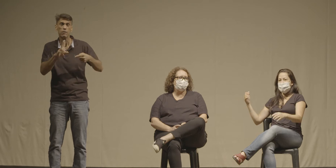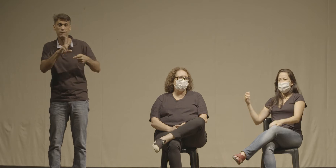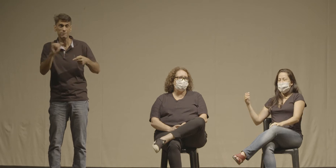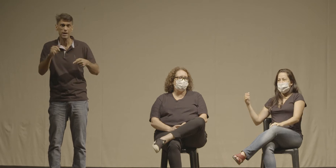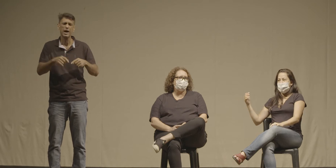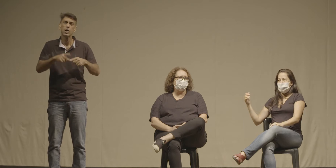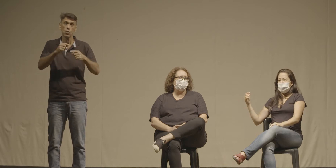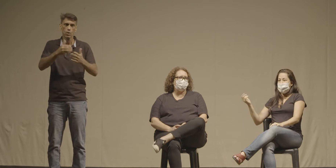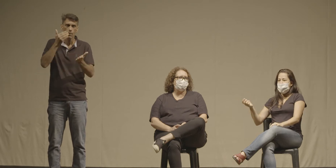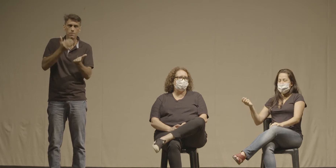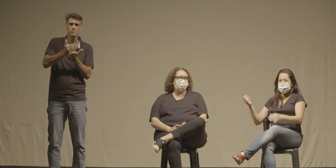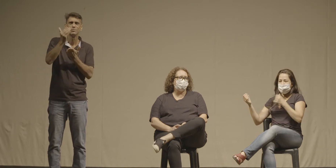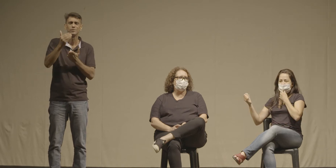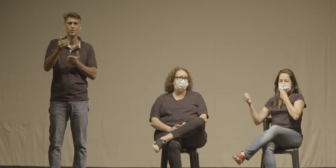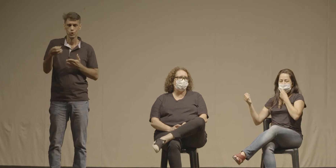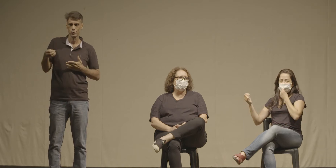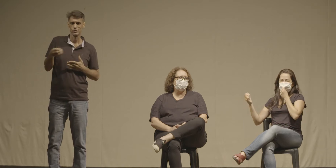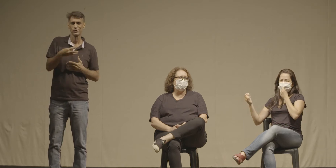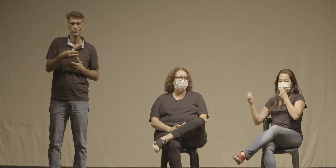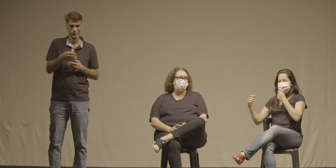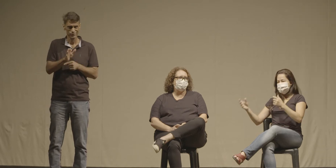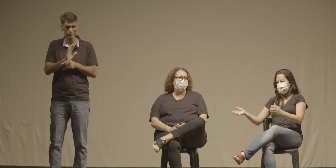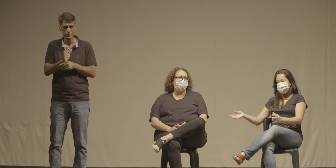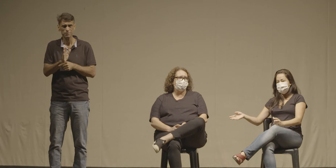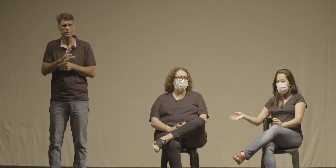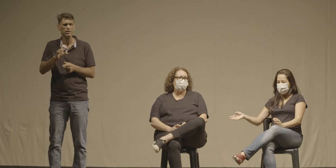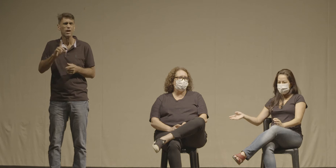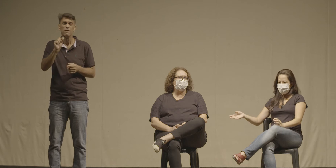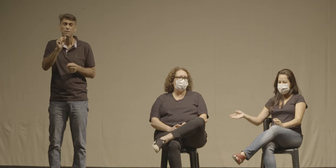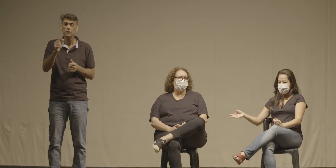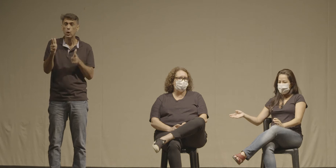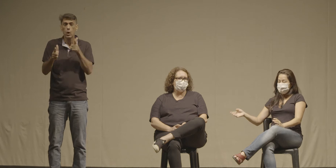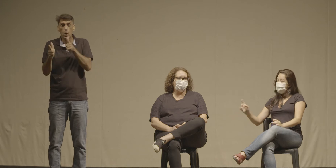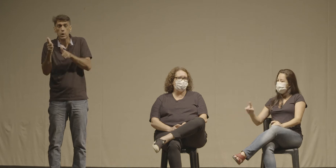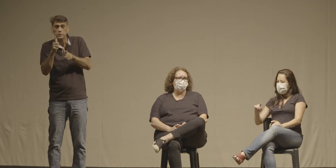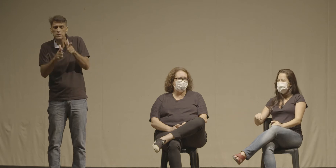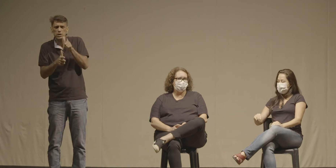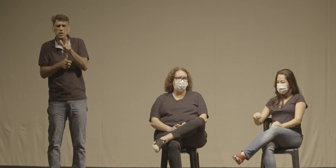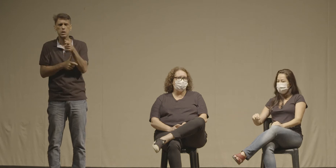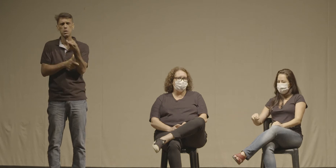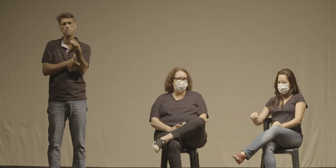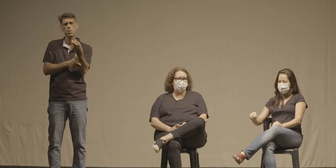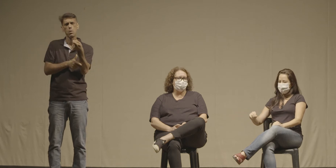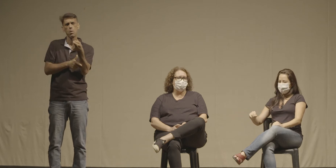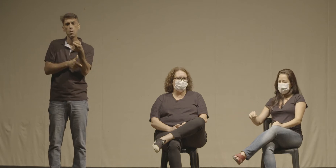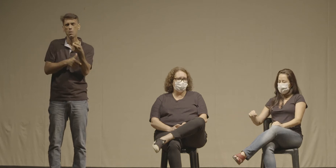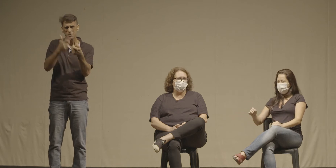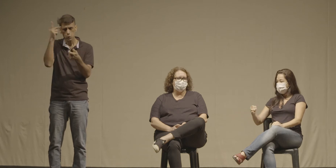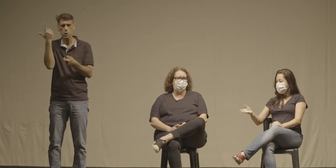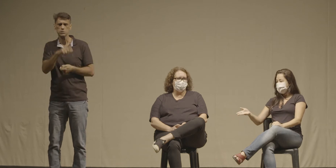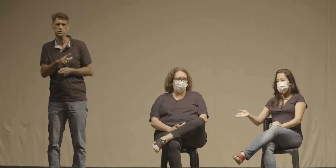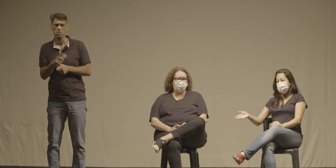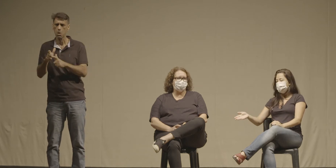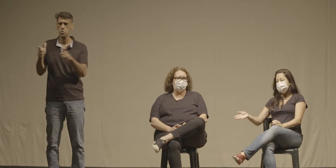lançamento, a ideia que se passa é que o realizar é para poucos, mas não, o realizar é para todo mundo. E